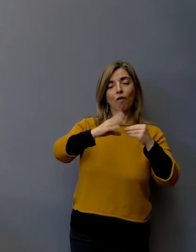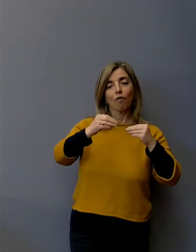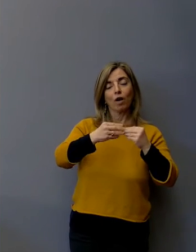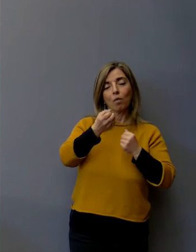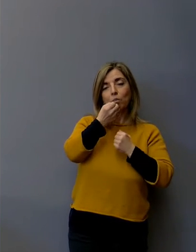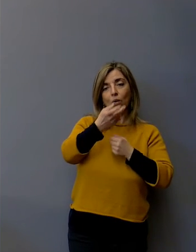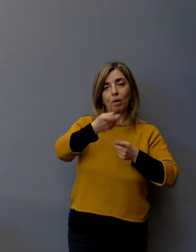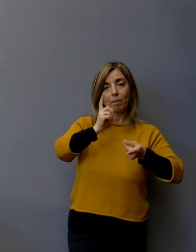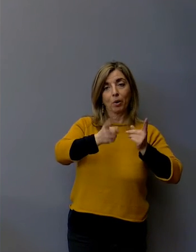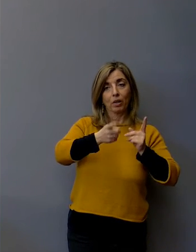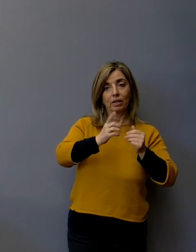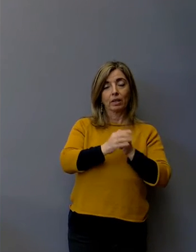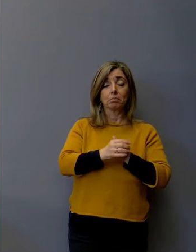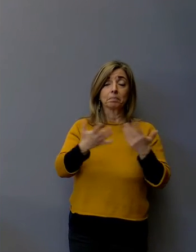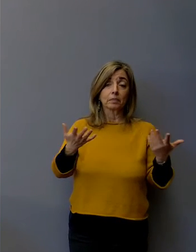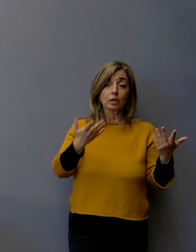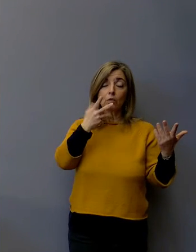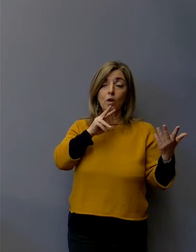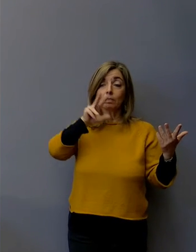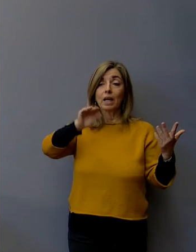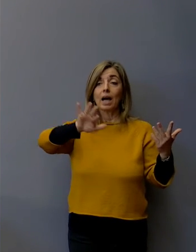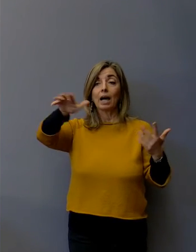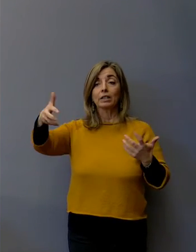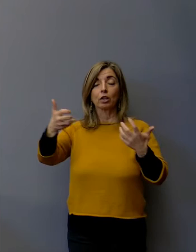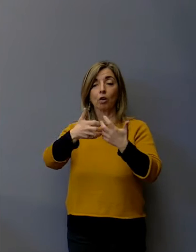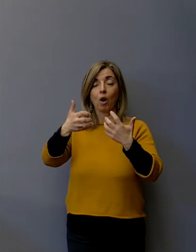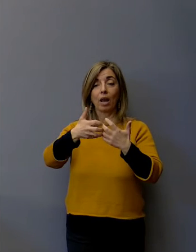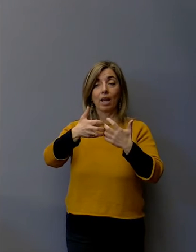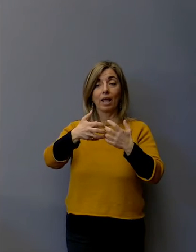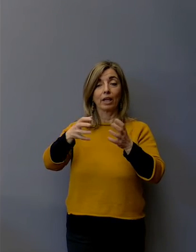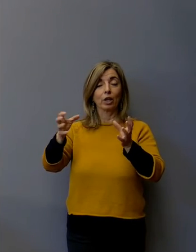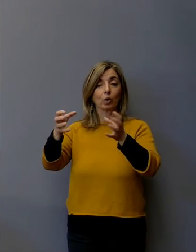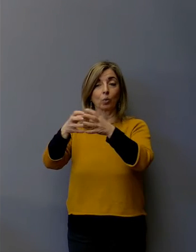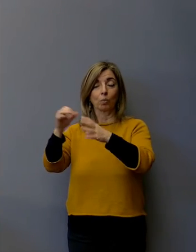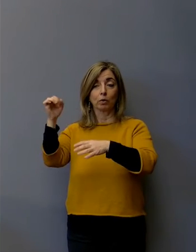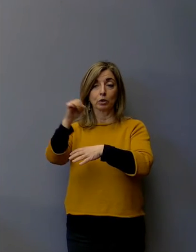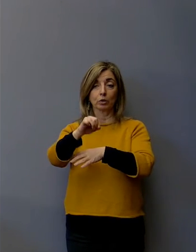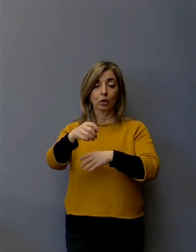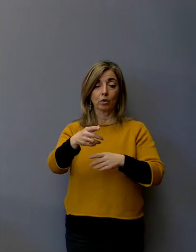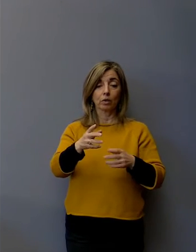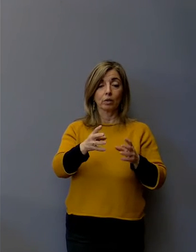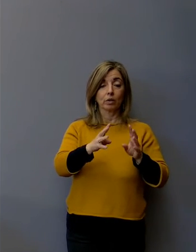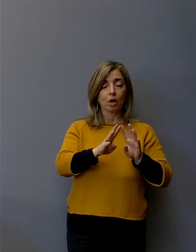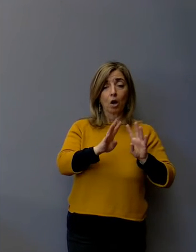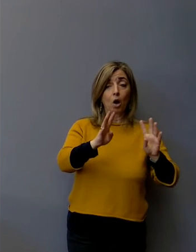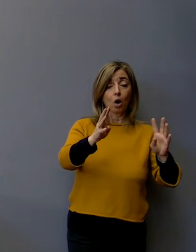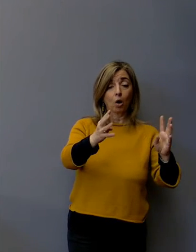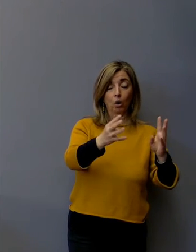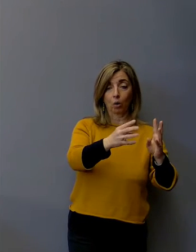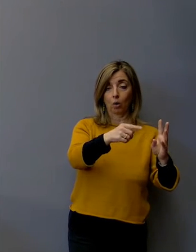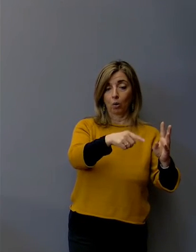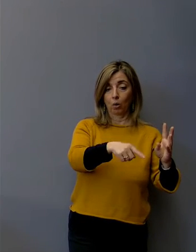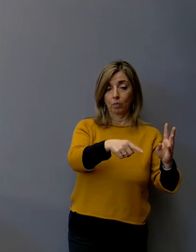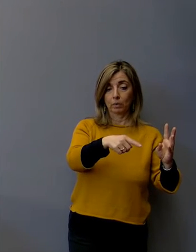agli altri colleghi dell'opposizione di non stupirsi se nelle commissioni uomini 7 accaduto anche in quella delle